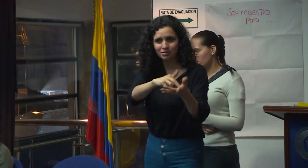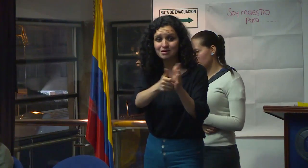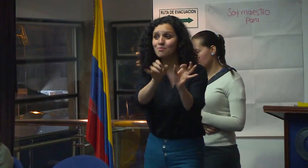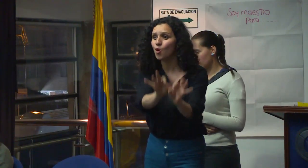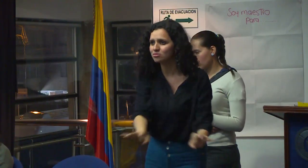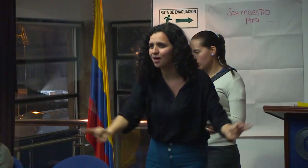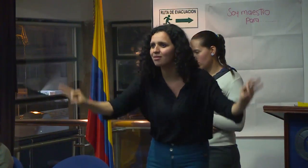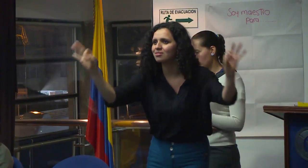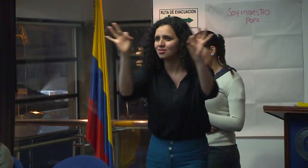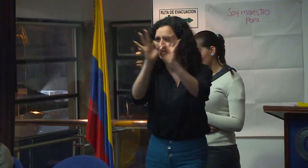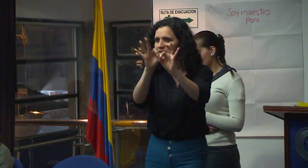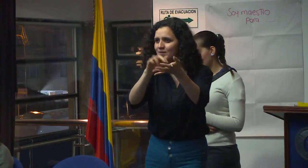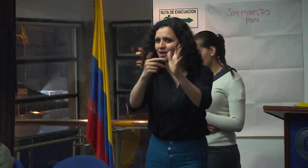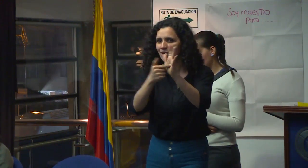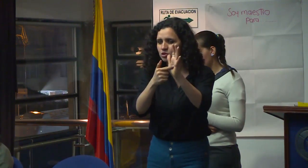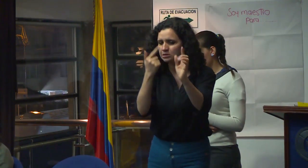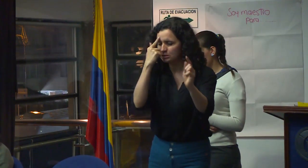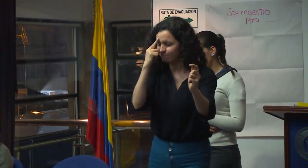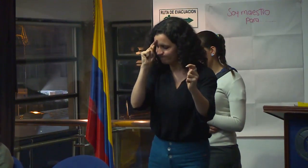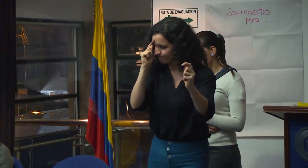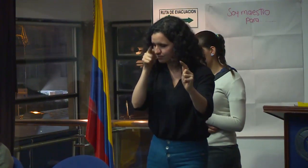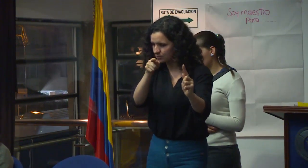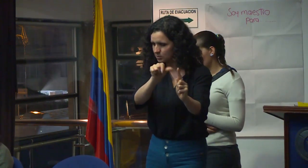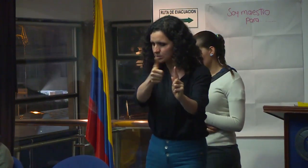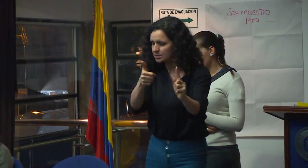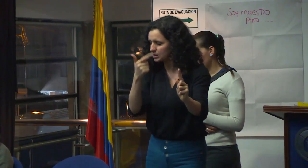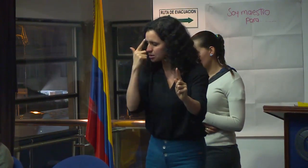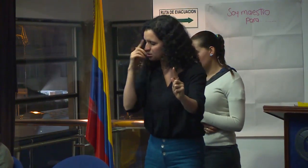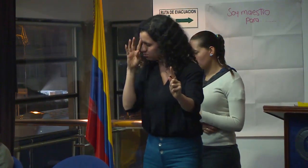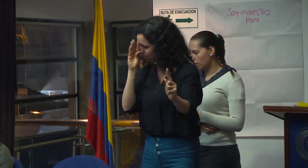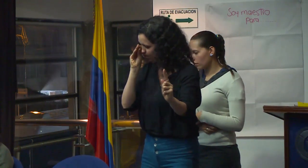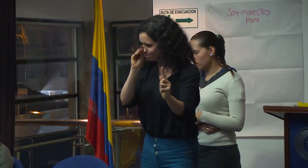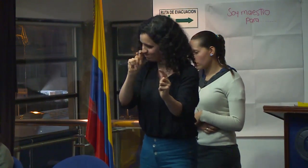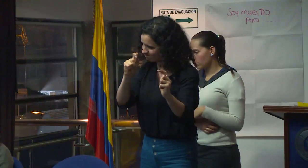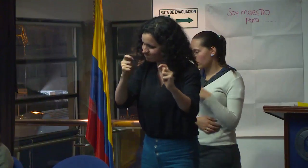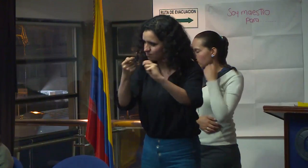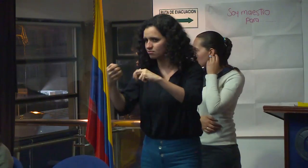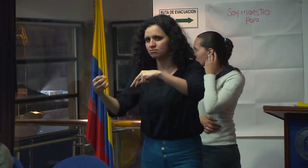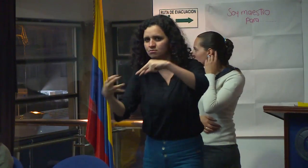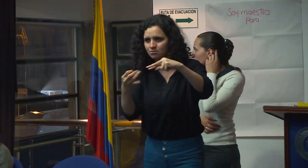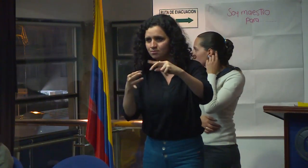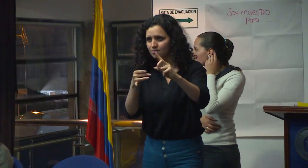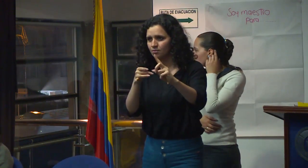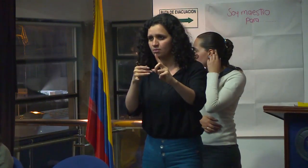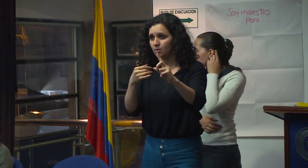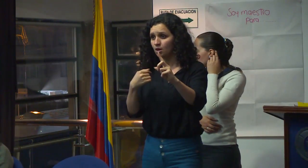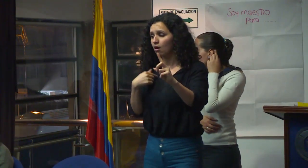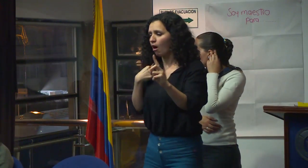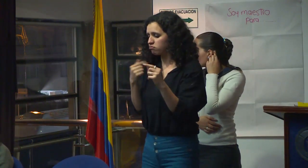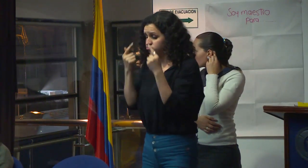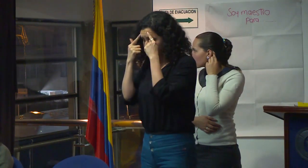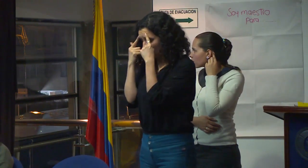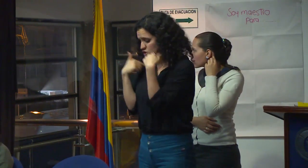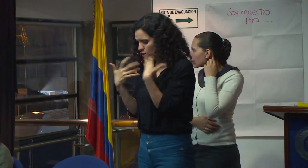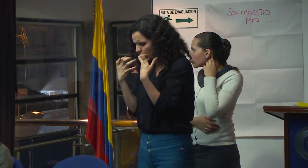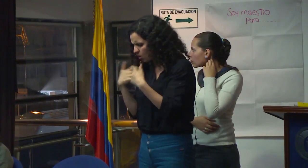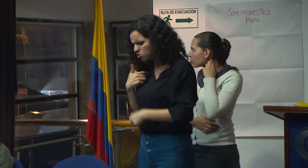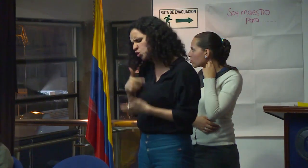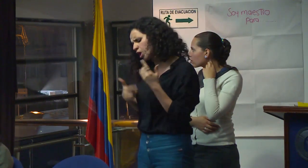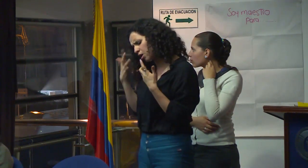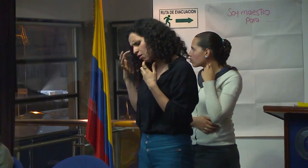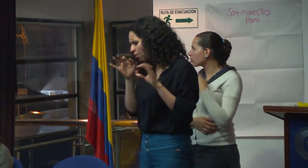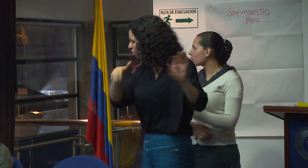y generar unos procesos de cambio en la educación y en la persona. Porque es que no solamente miro lo que yo quiero, o no solamente entiendo lo que yo